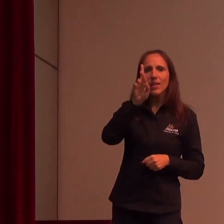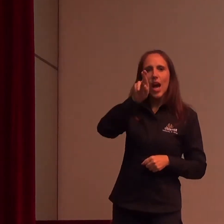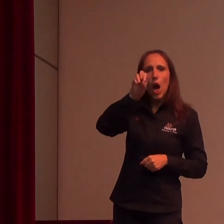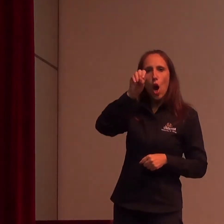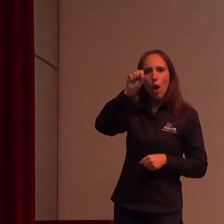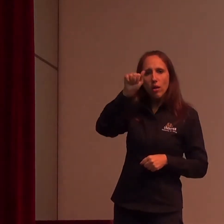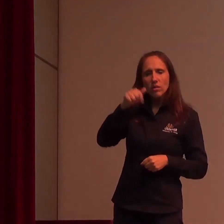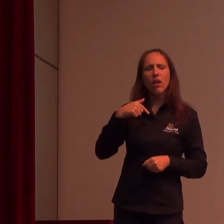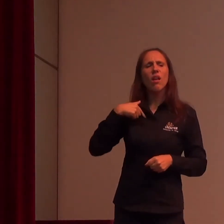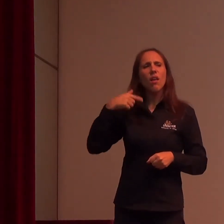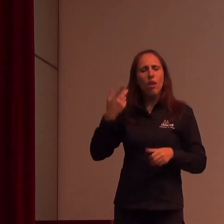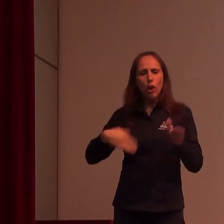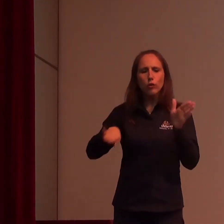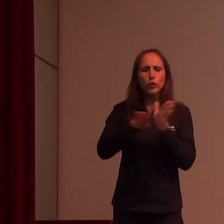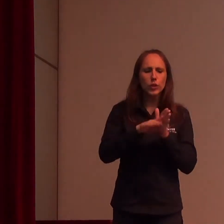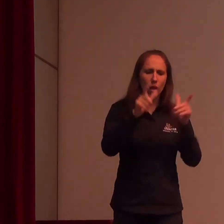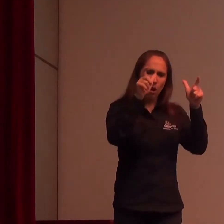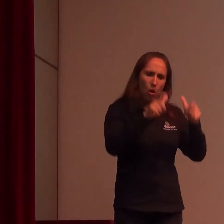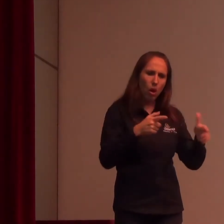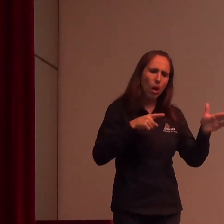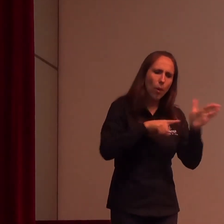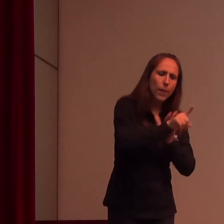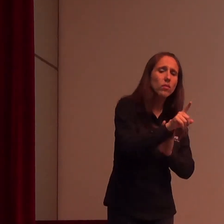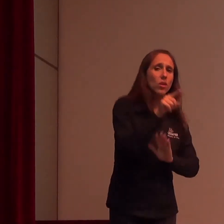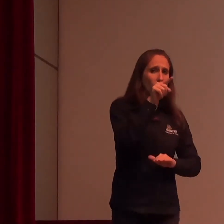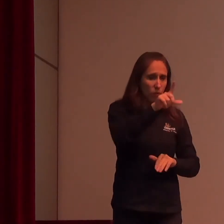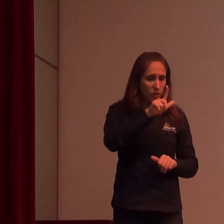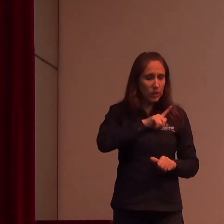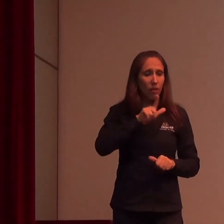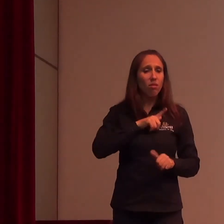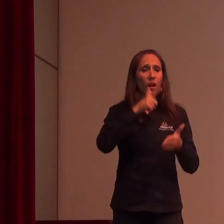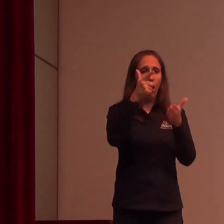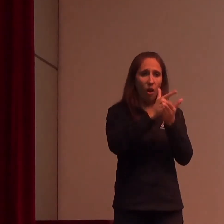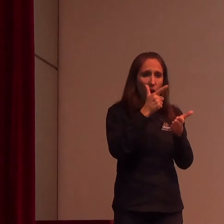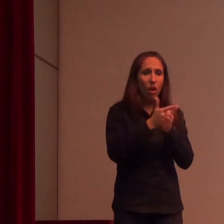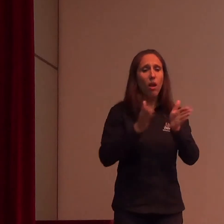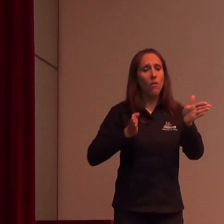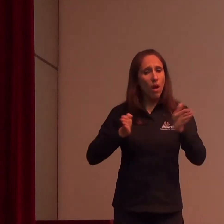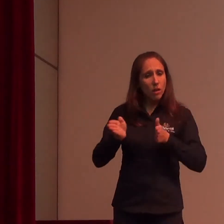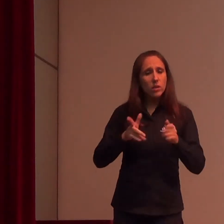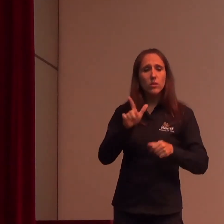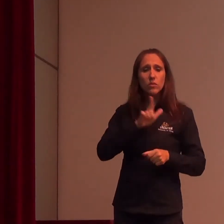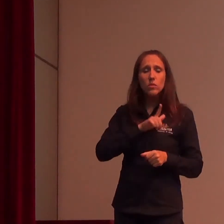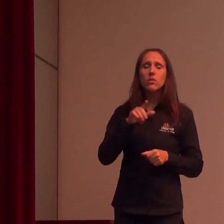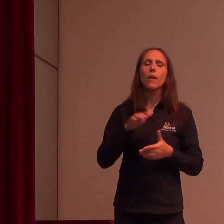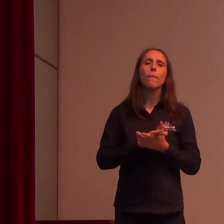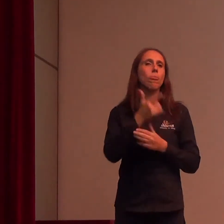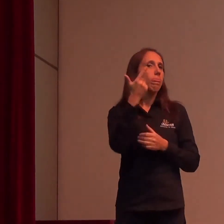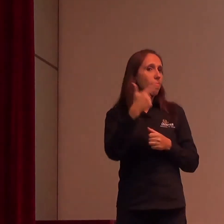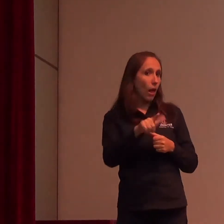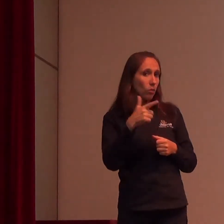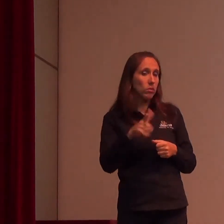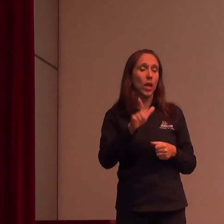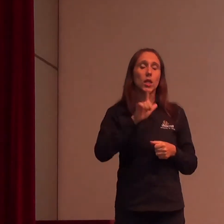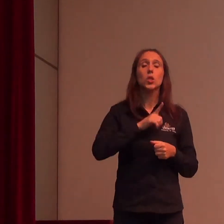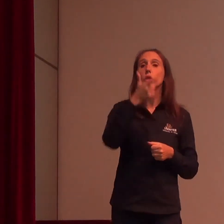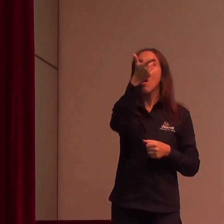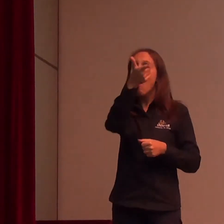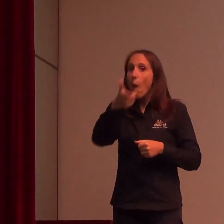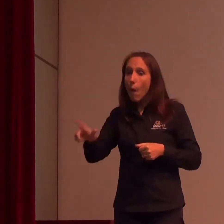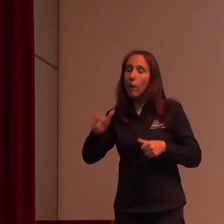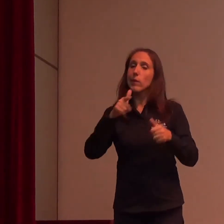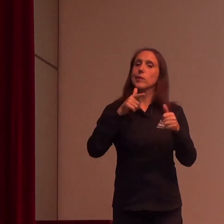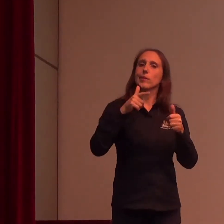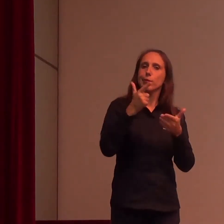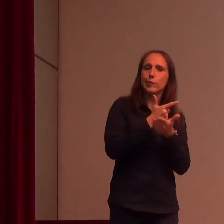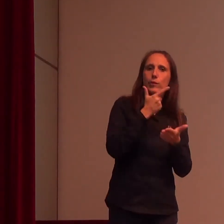lá, perguntei se tinha o livro acessível, não tinha, aí o que tinha do Humberto Eco e tal, acabei comprando